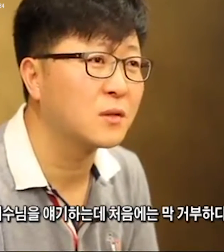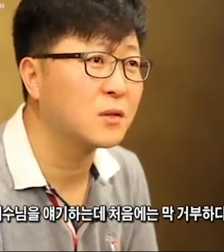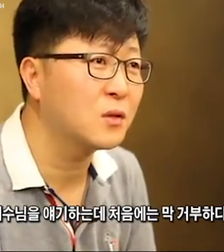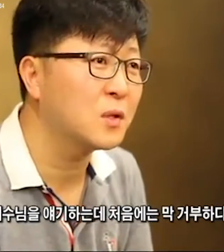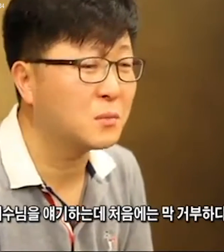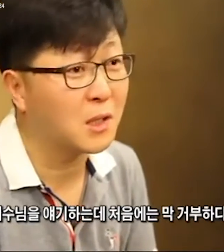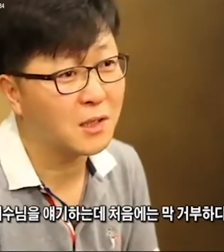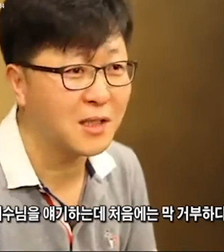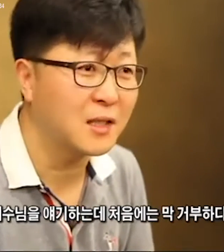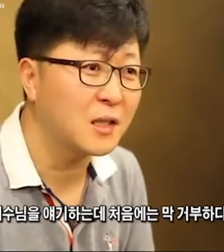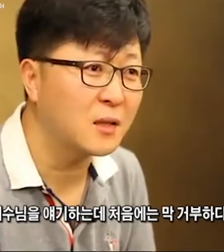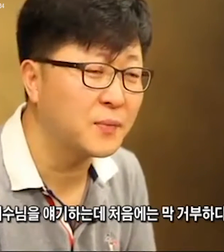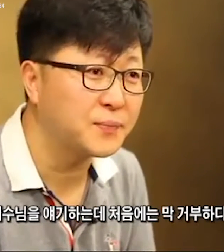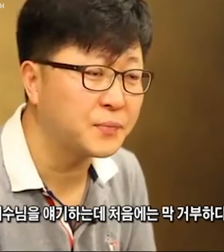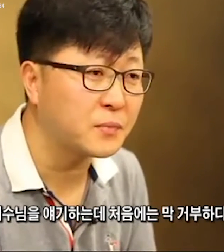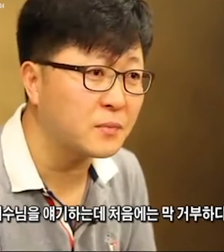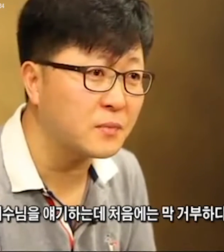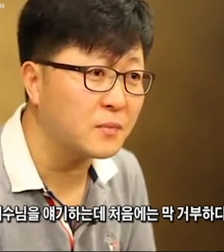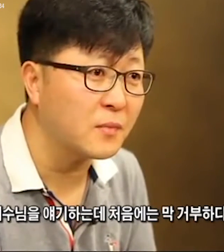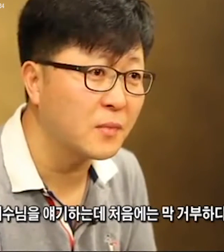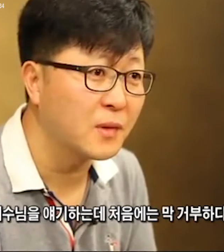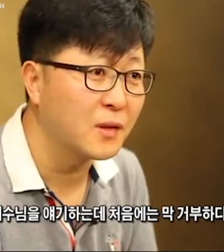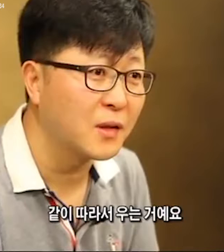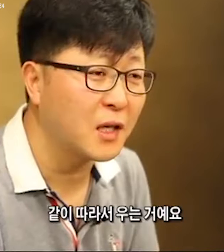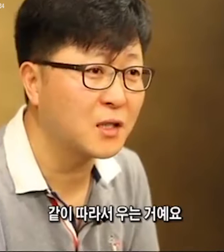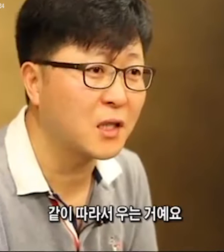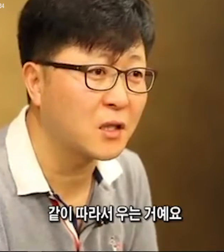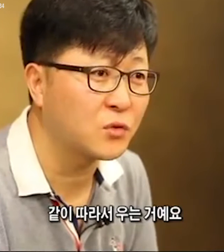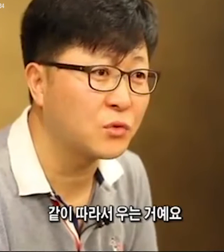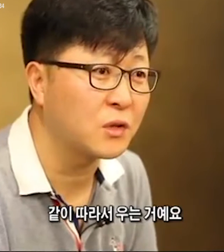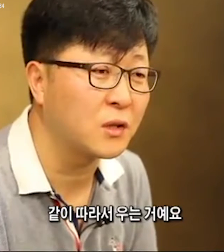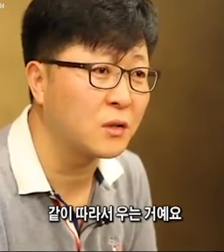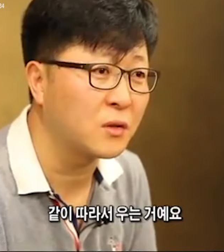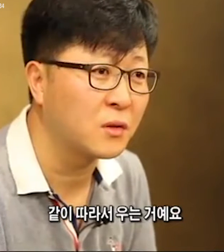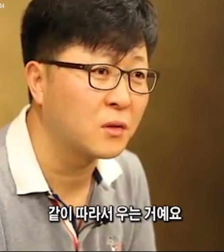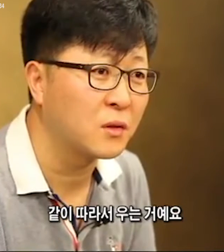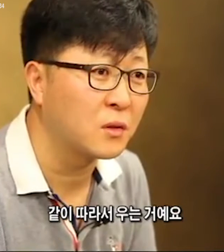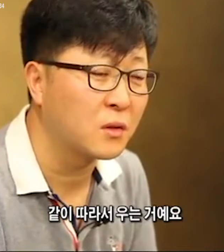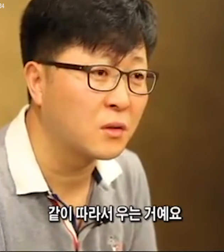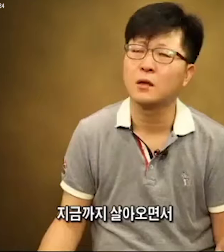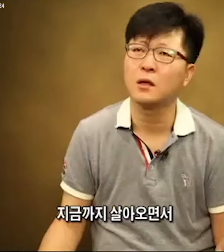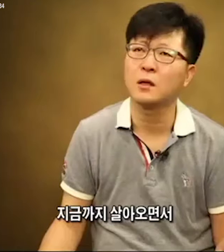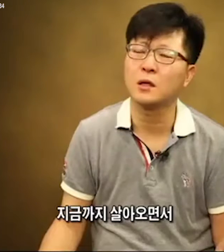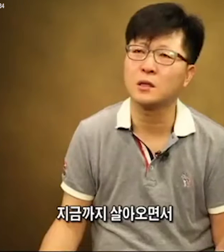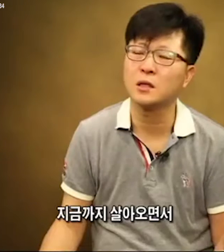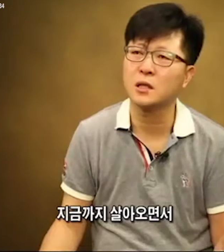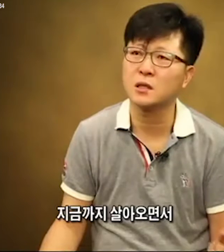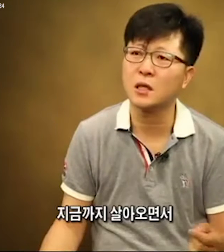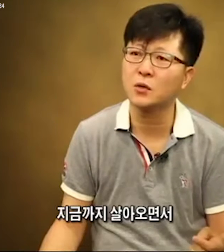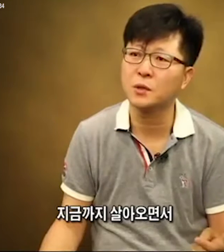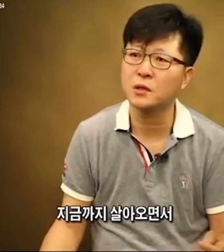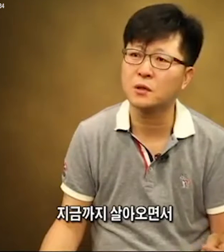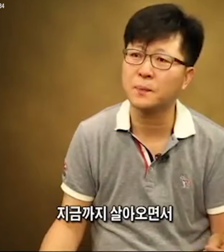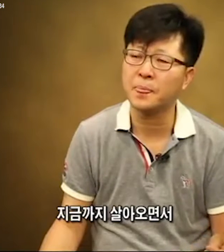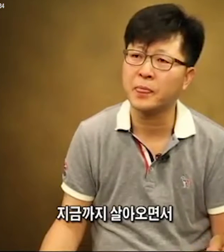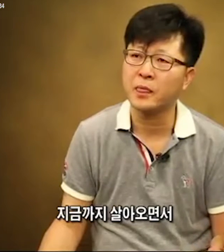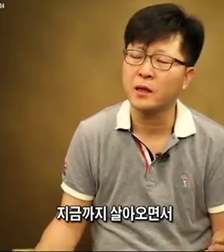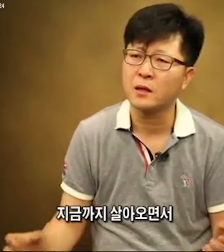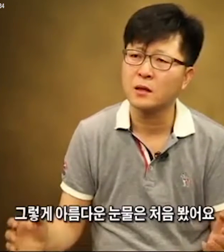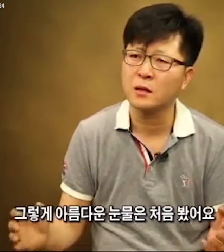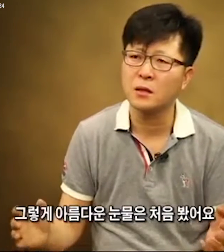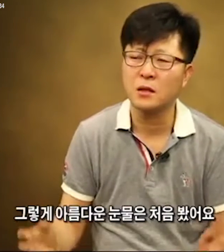사람도 처음에는 막 이렇게 하다가 같이 따라서 부는 거예요. 지금까지